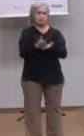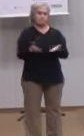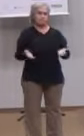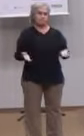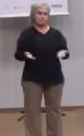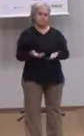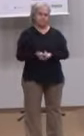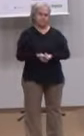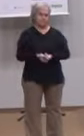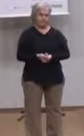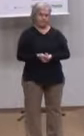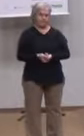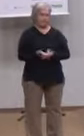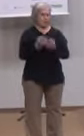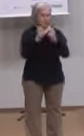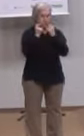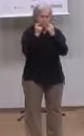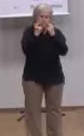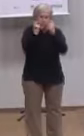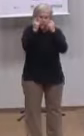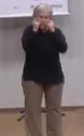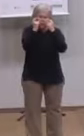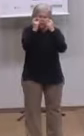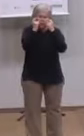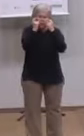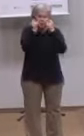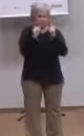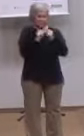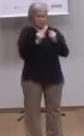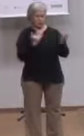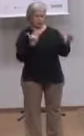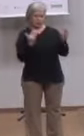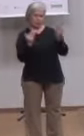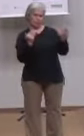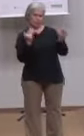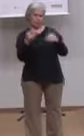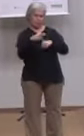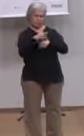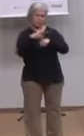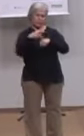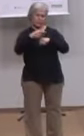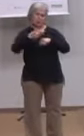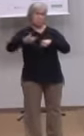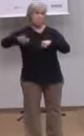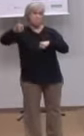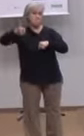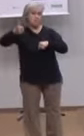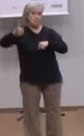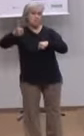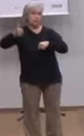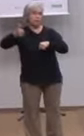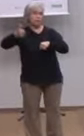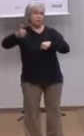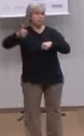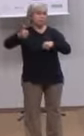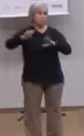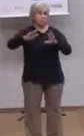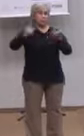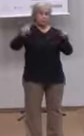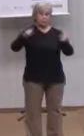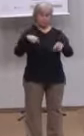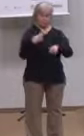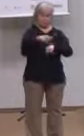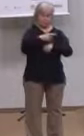efetivado. É uma vergonha a gente fazer um paralelo com um país de primeiro mundo? Sim, é, porque o nosso país é